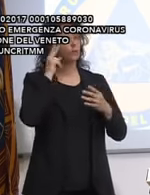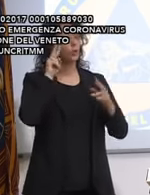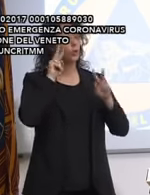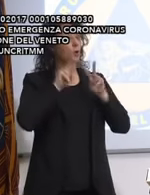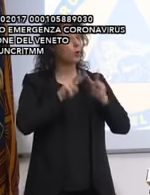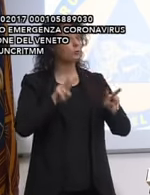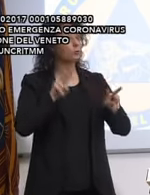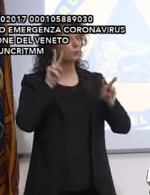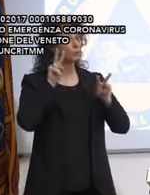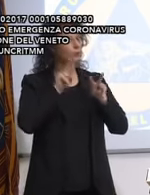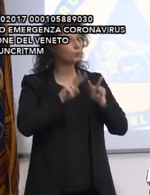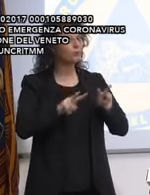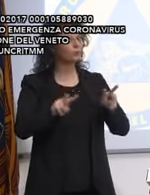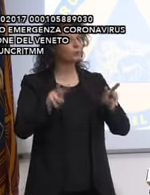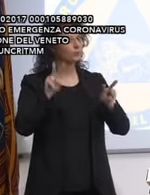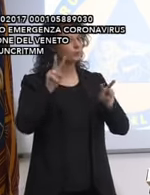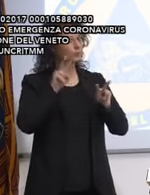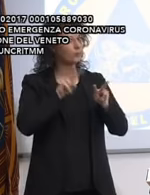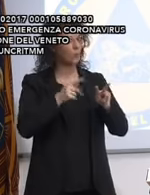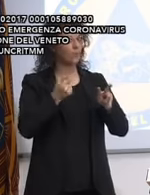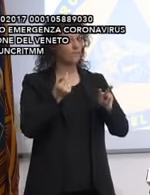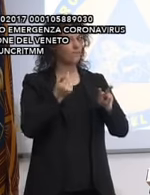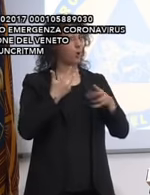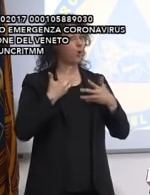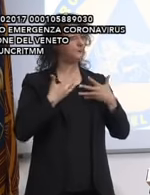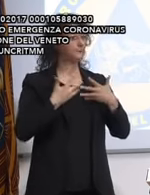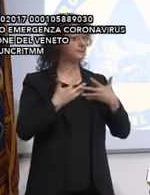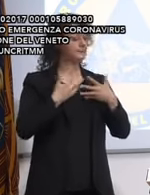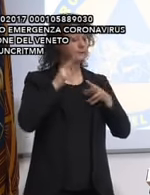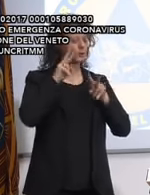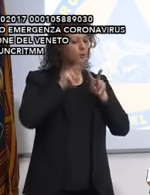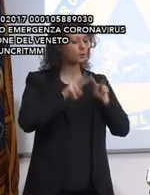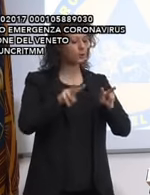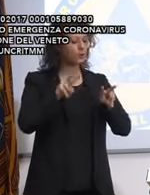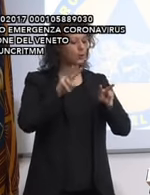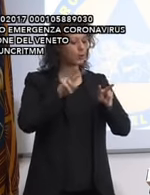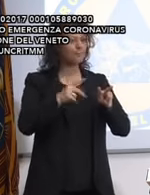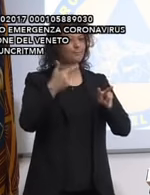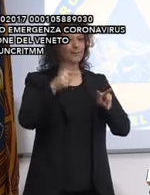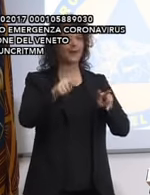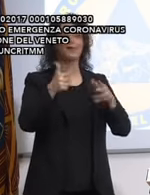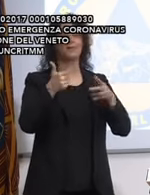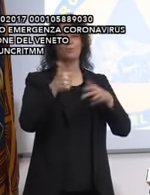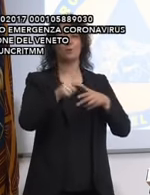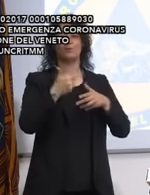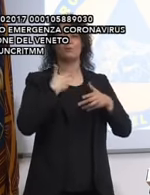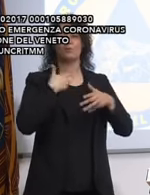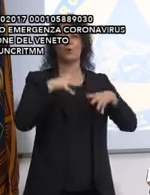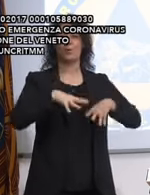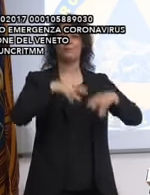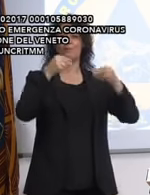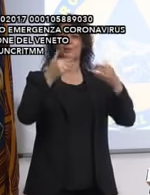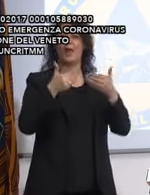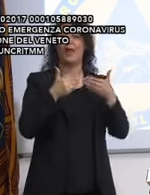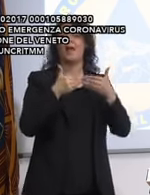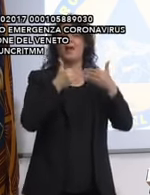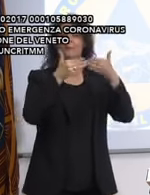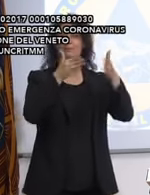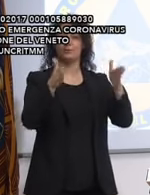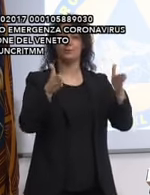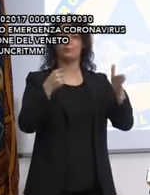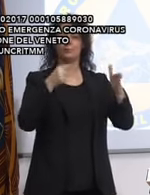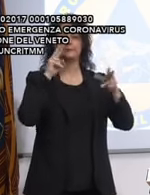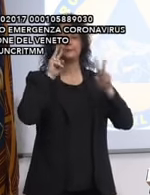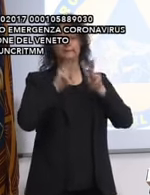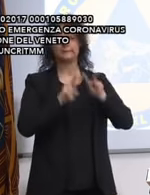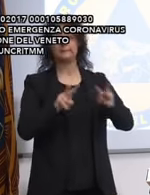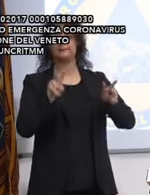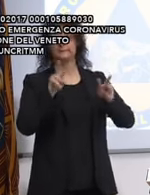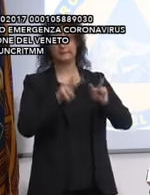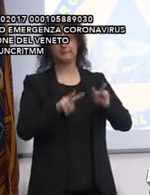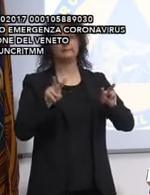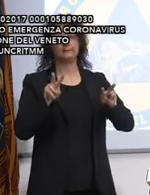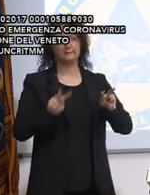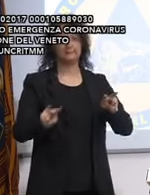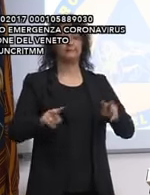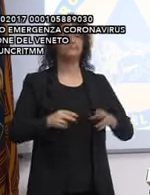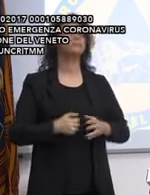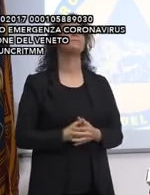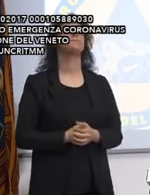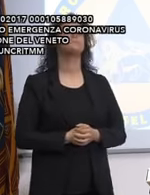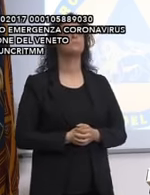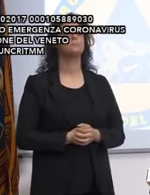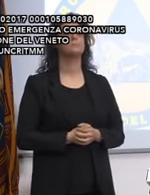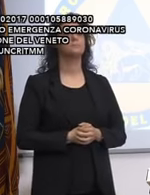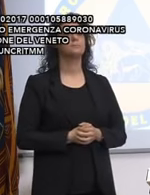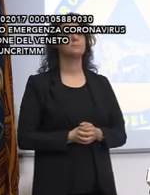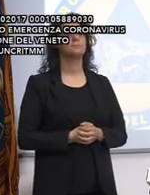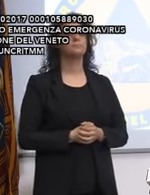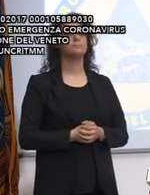questo anti-lockdown, come qualcuno lo chiama, no? Di questa apertura importante che c'è stata. E non nego